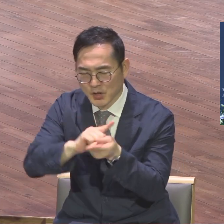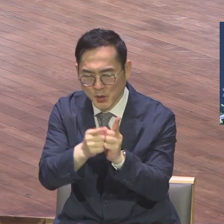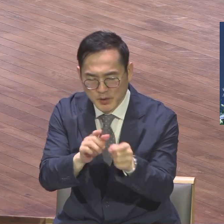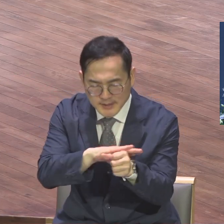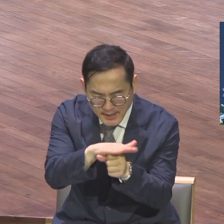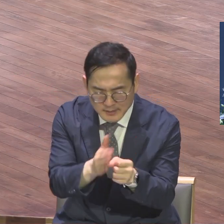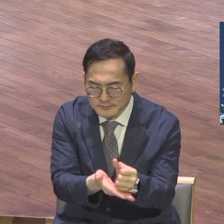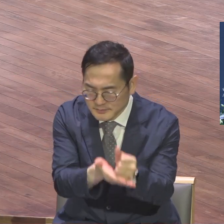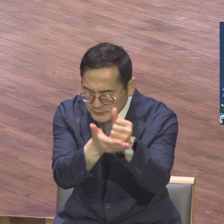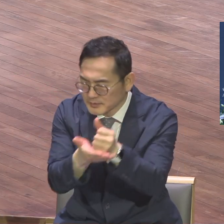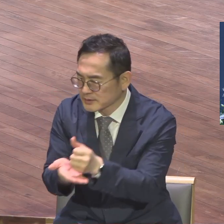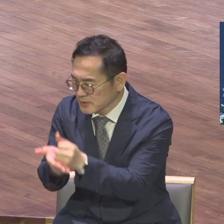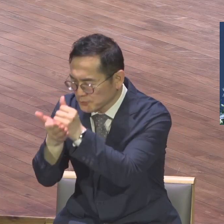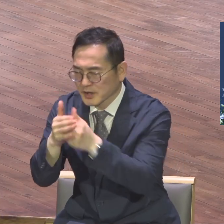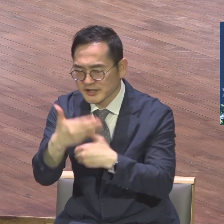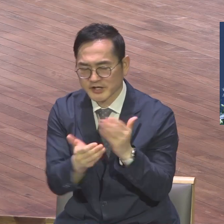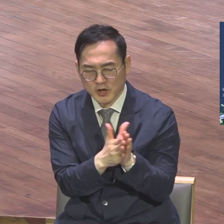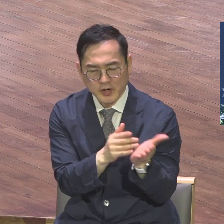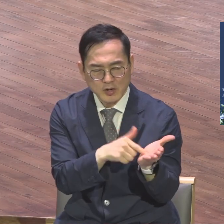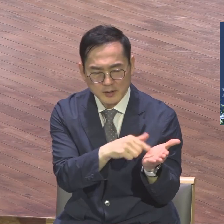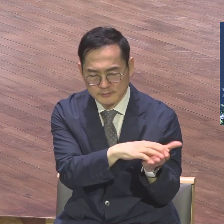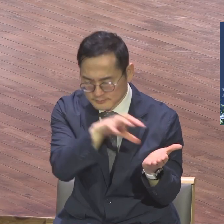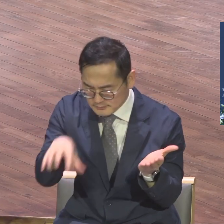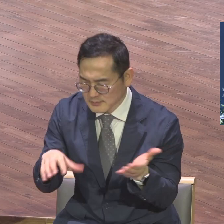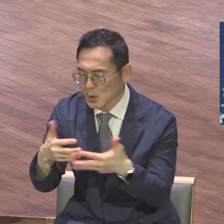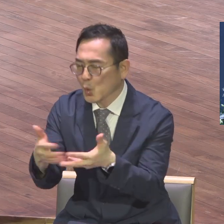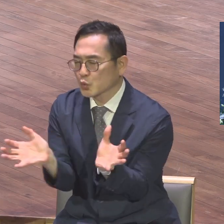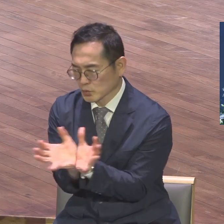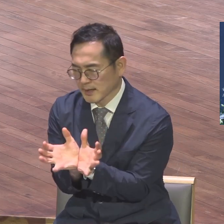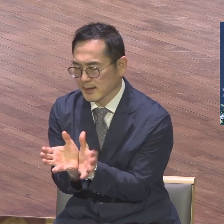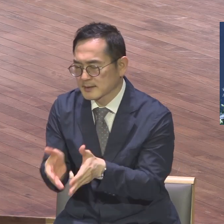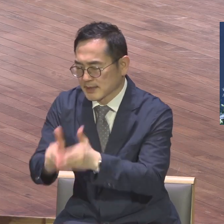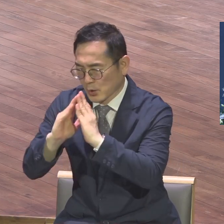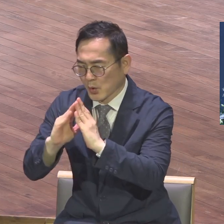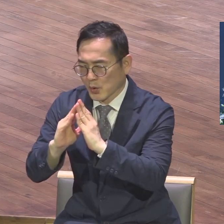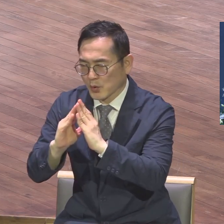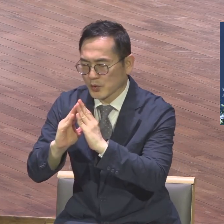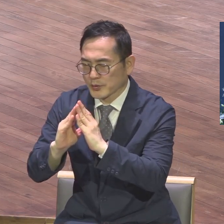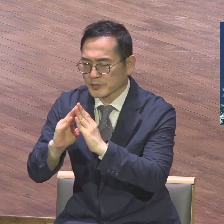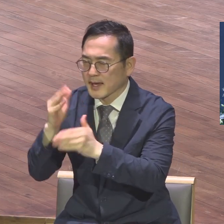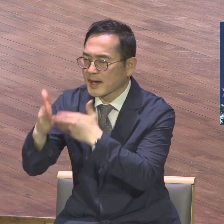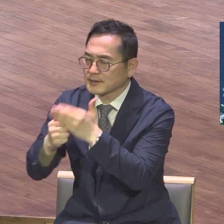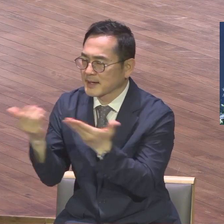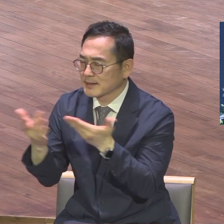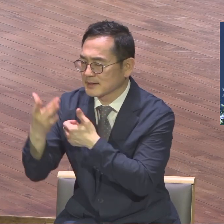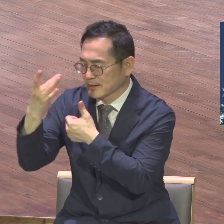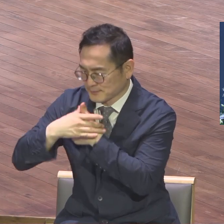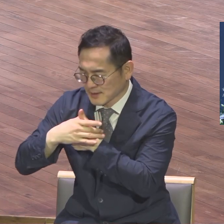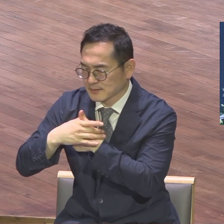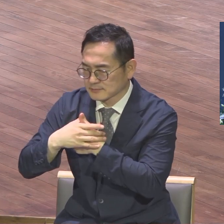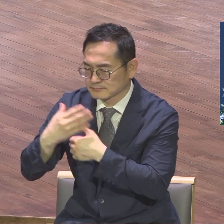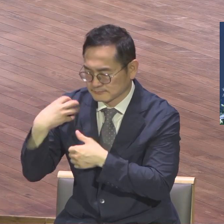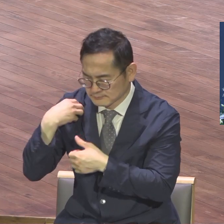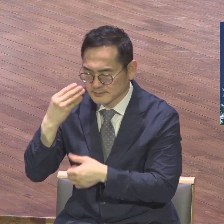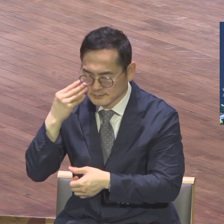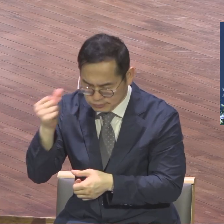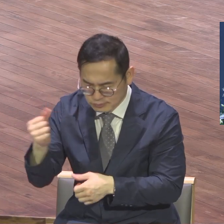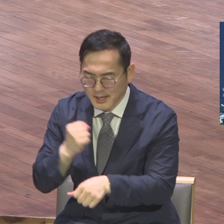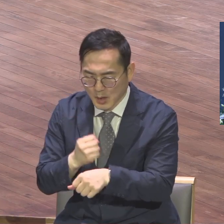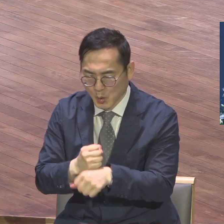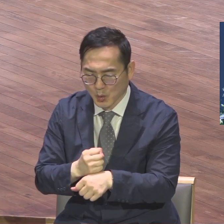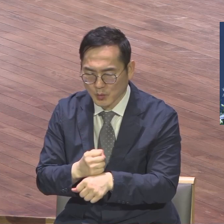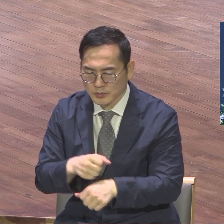섬기는 성경적 공동체의식을 가지고 날마다 하나님께서 주시는 이 사명을 감당하며 어디 가든지